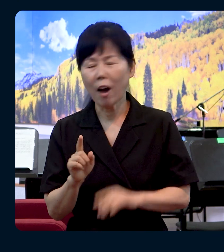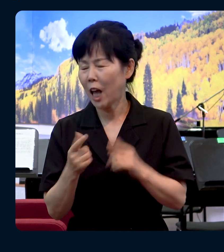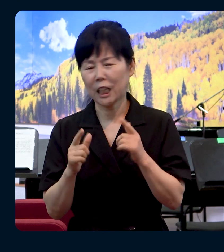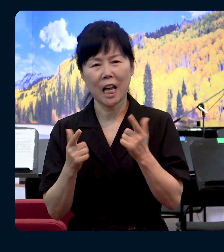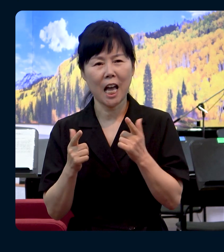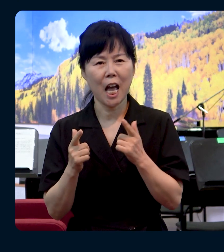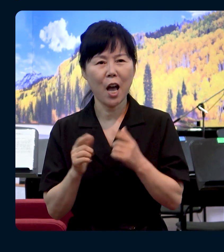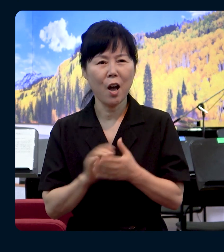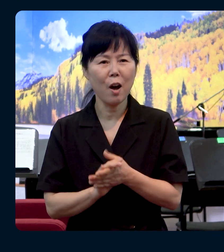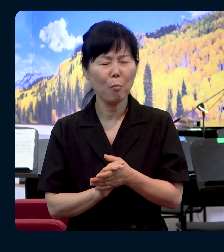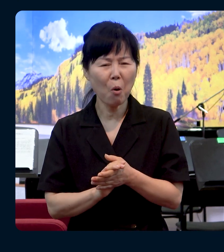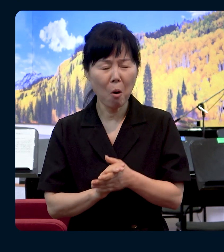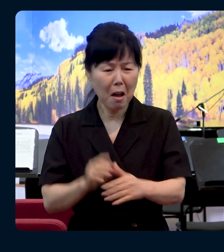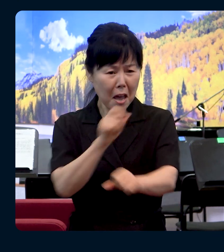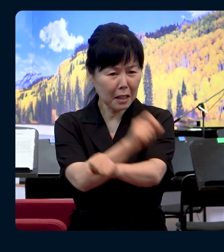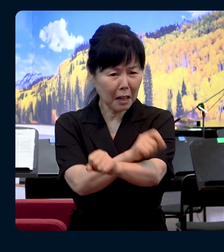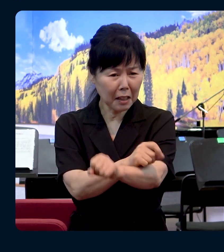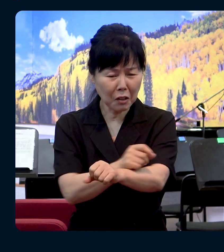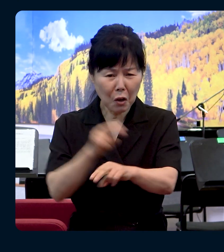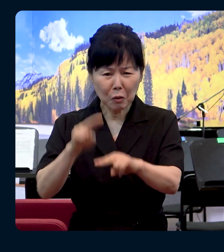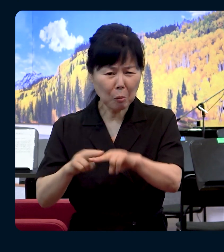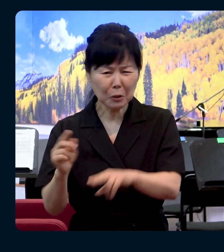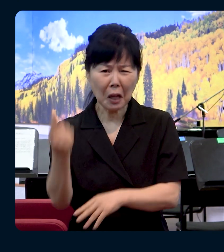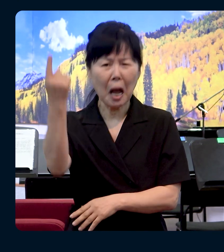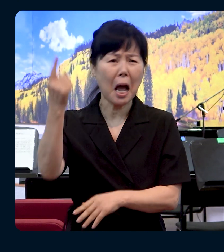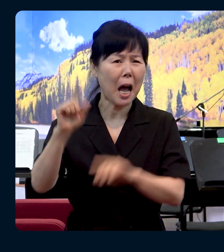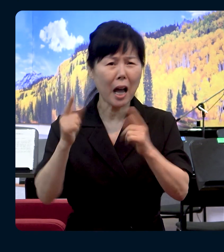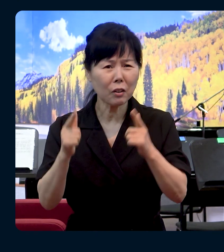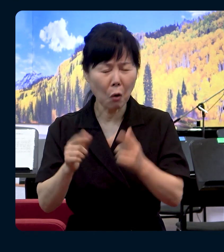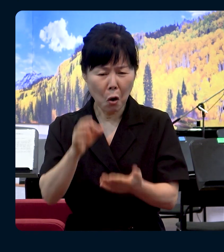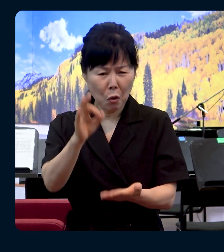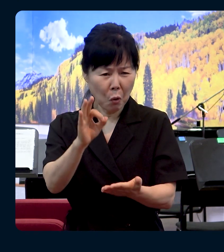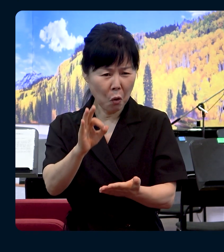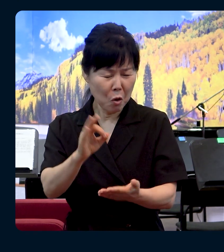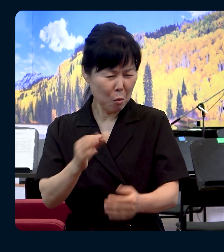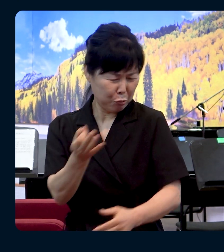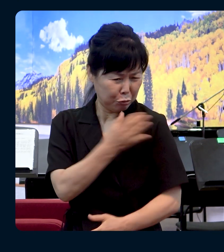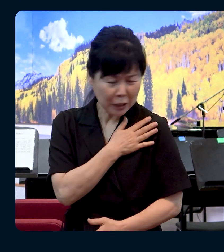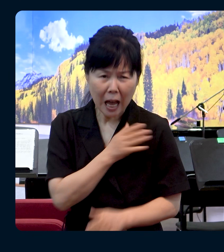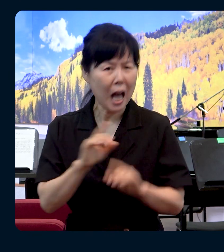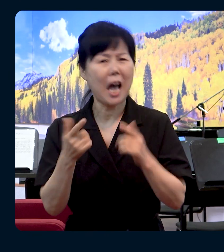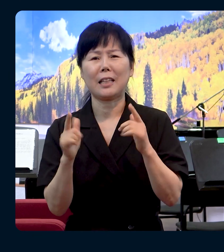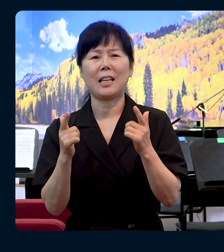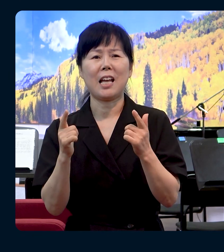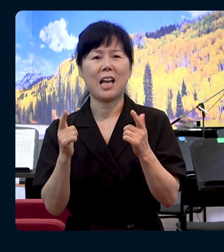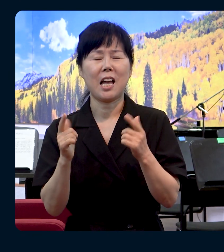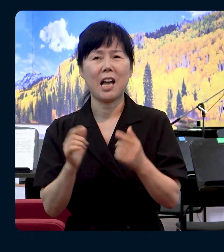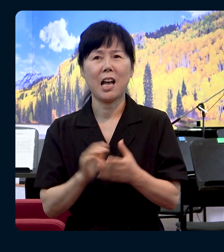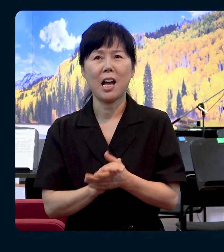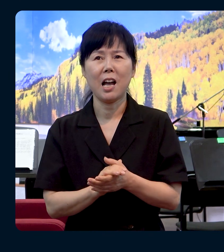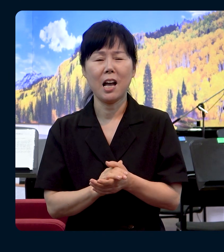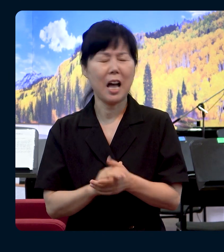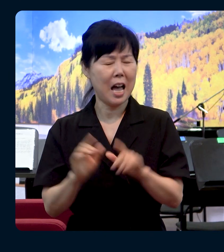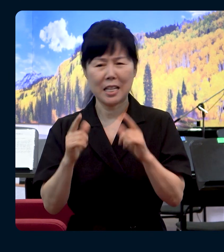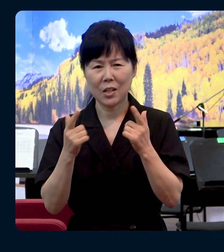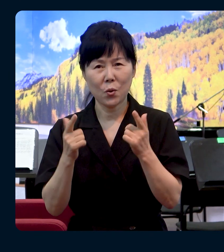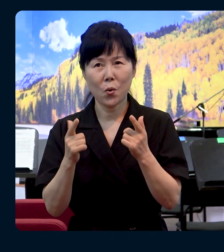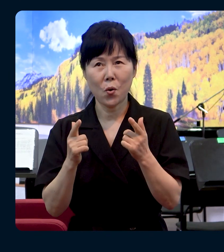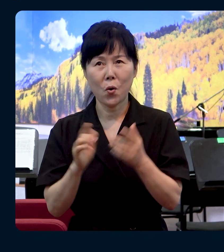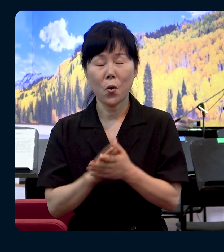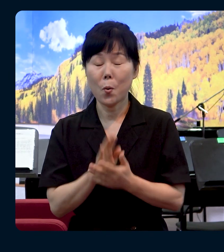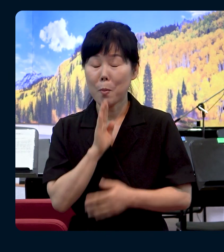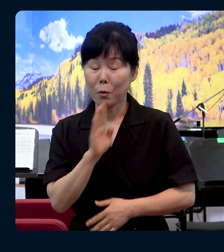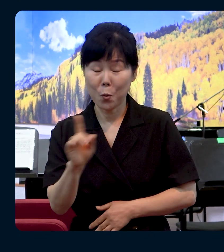어떤 직책이라든가 어떤 권력, 재력 이런 것을 싸우는 그런 파워가 아니거든요. 그런 권세가 아니거든요. 이건